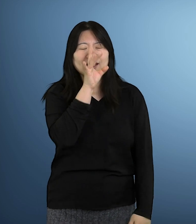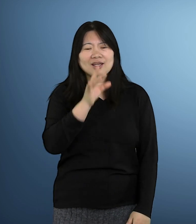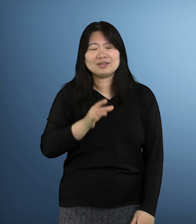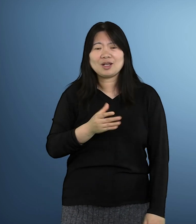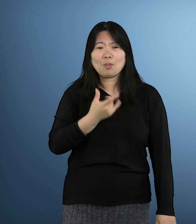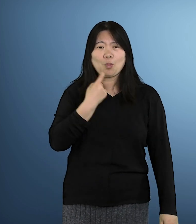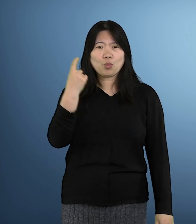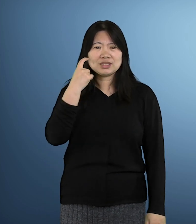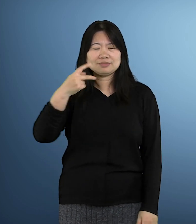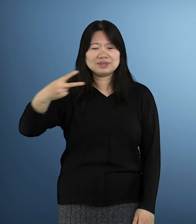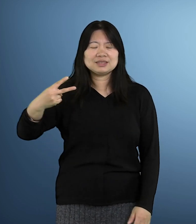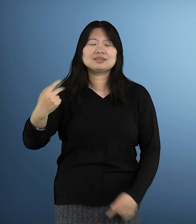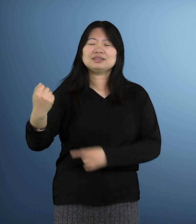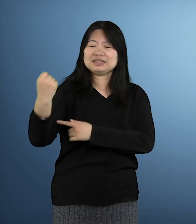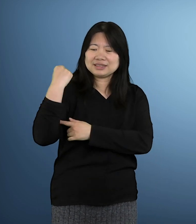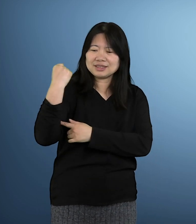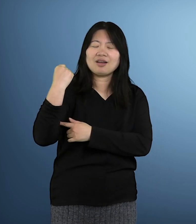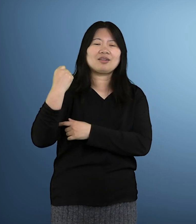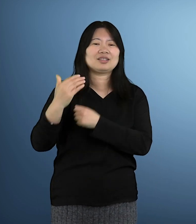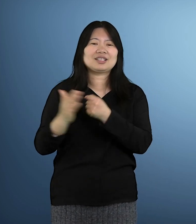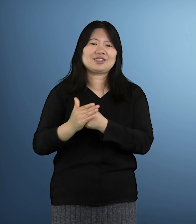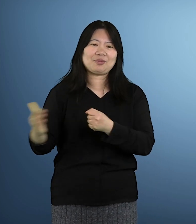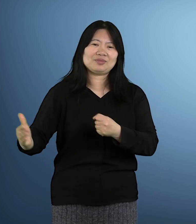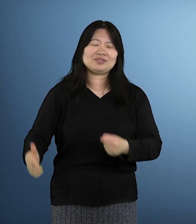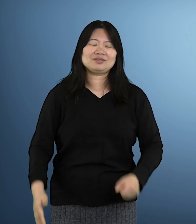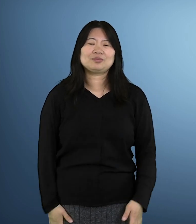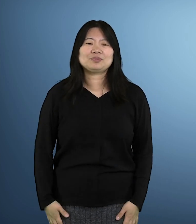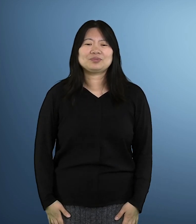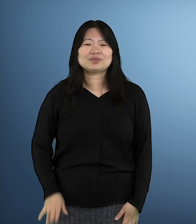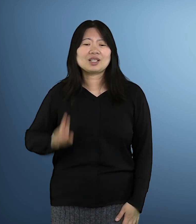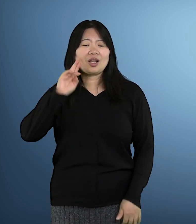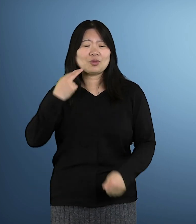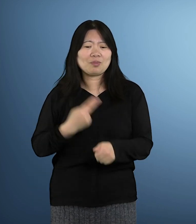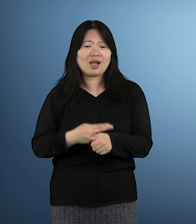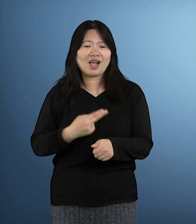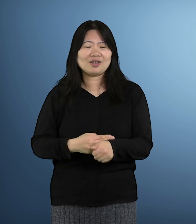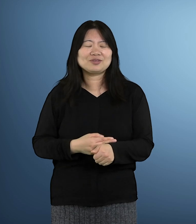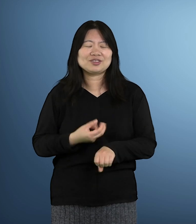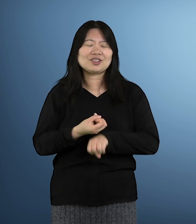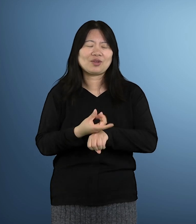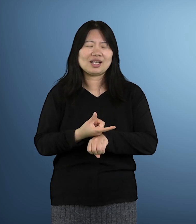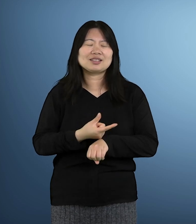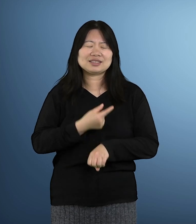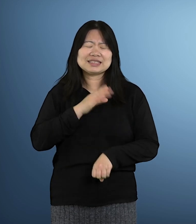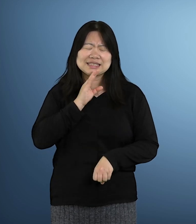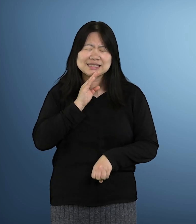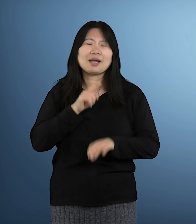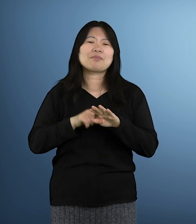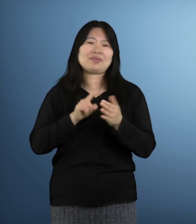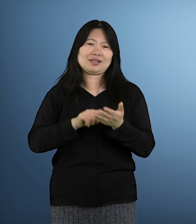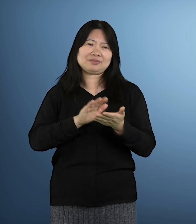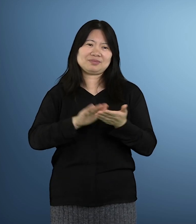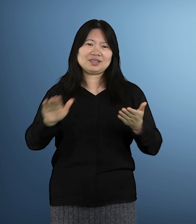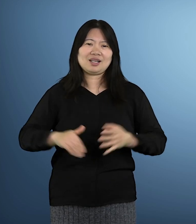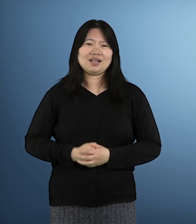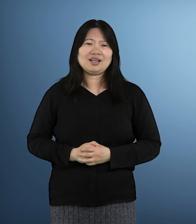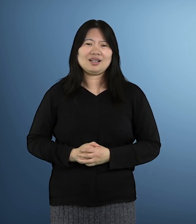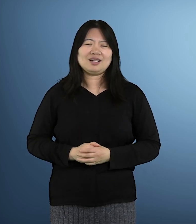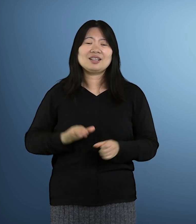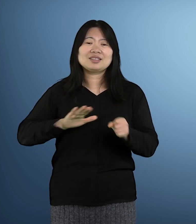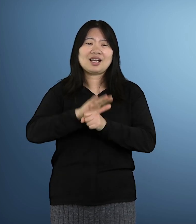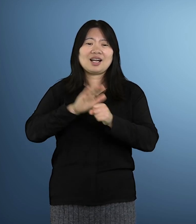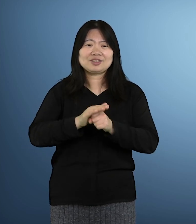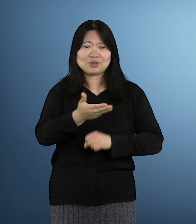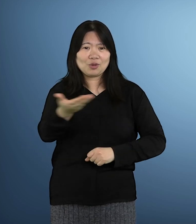그 자체가 능력이 되기 때문에, 이 얘기를 사도 바울이 하고 싶은 거예요. 사랑하는 성도